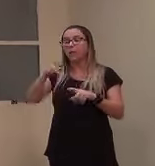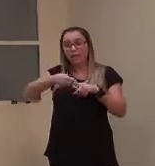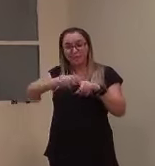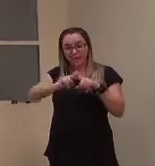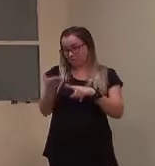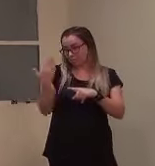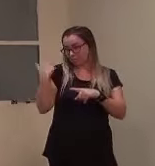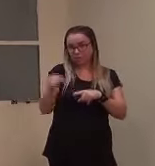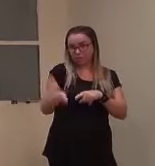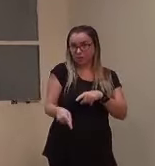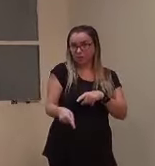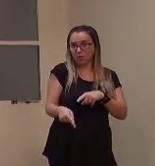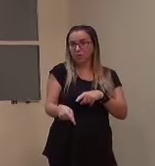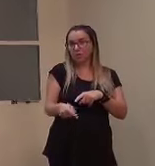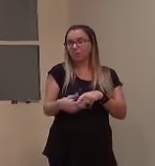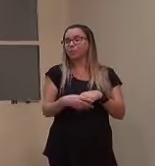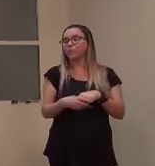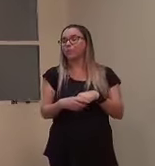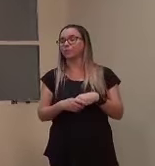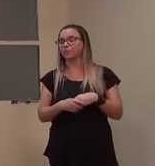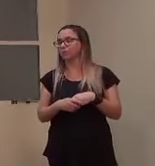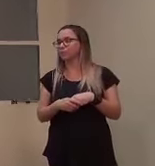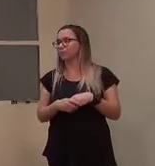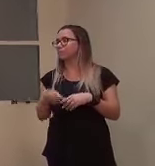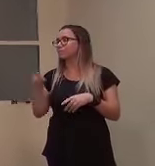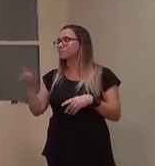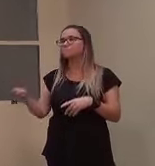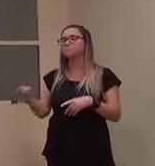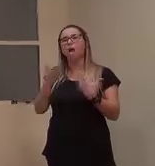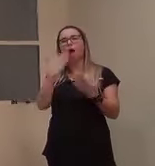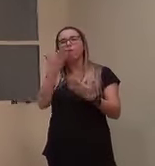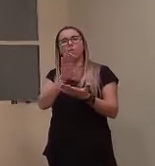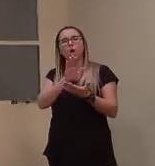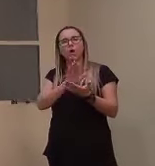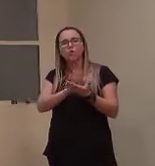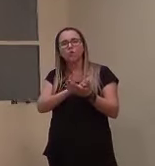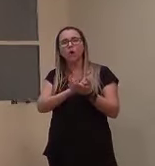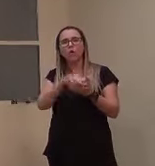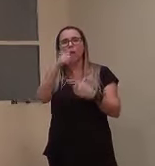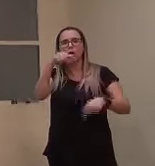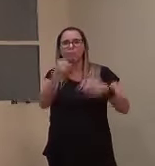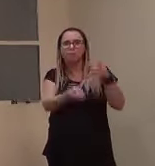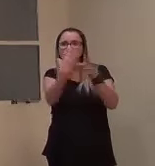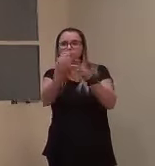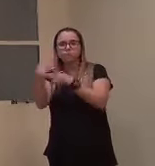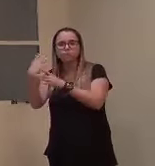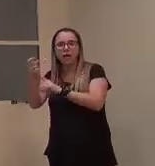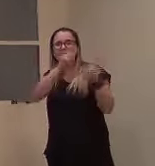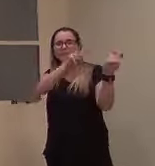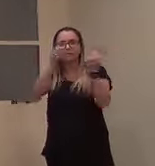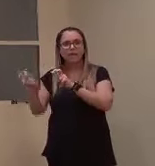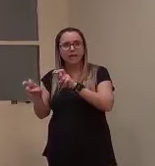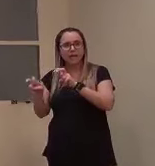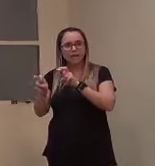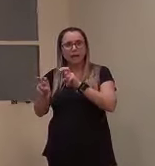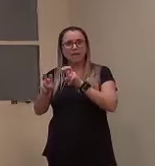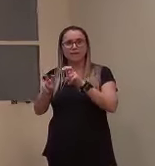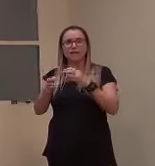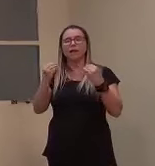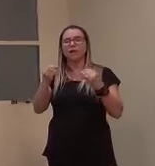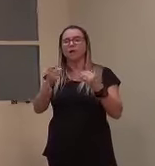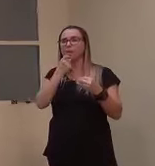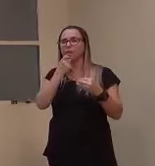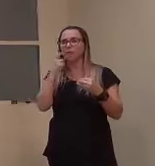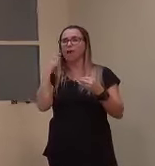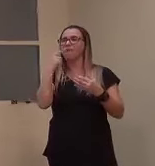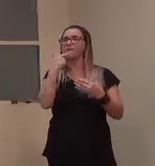ocurrió ser un ratito nomás estuvimos discutiendo sobre algunos emergentes unas cuestiones emanadas de uno de los productos del foro que